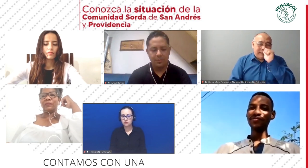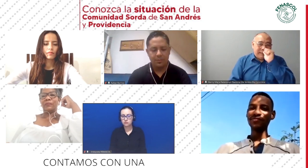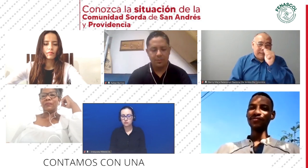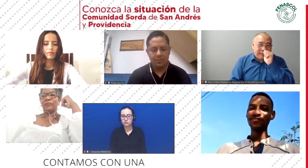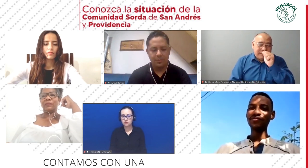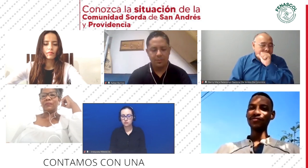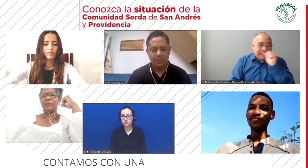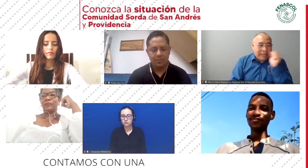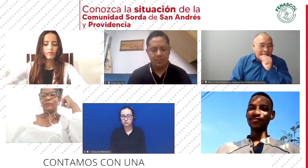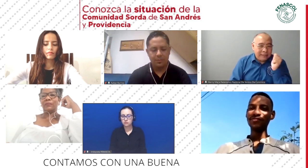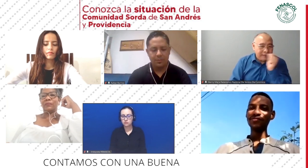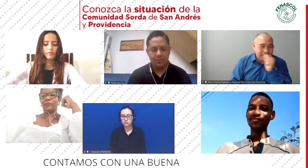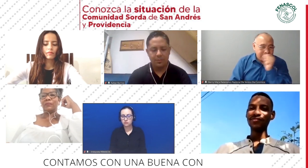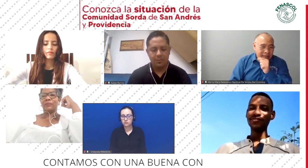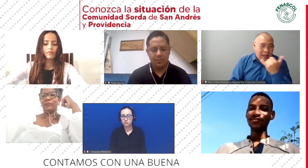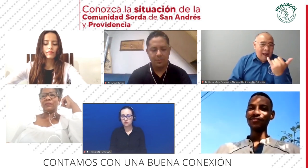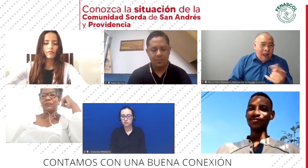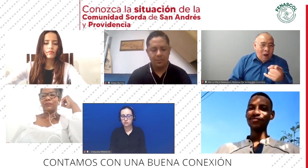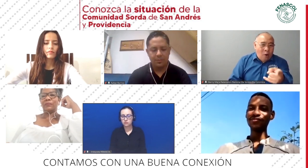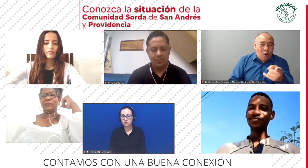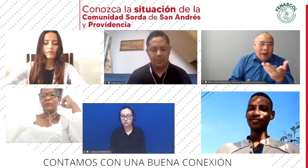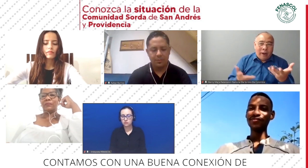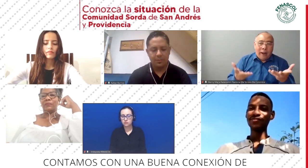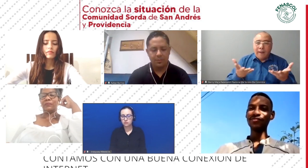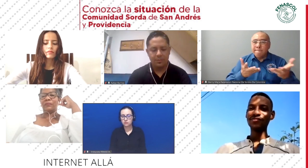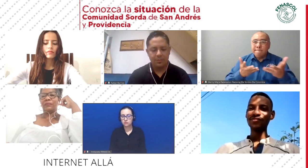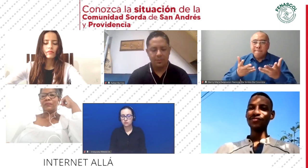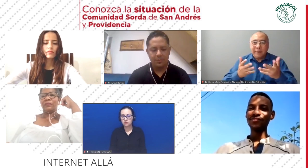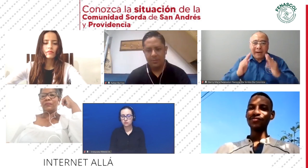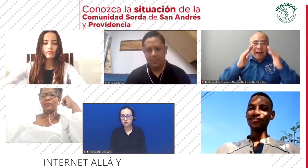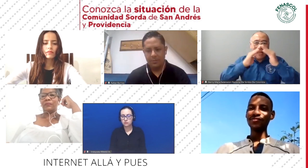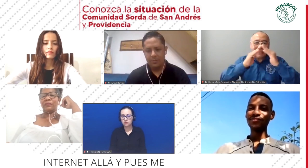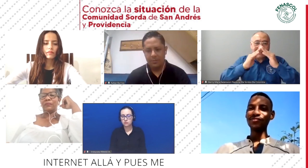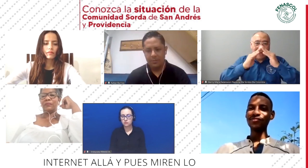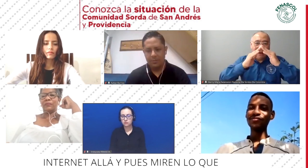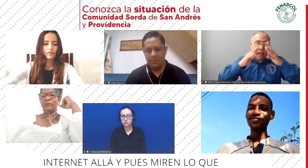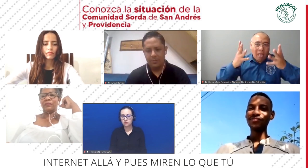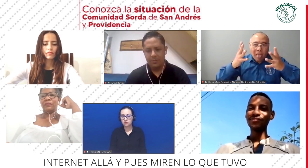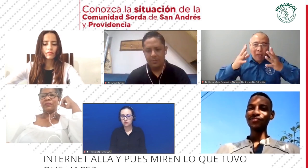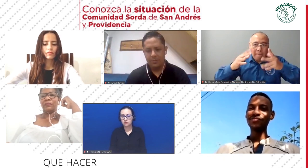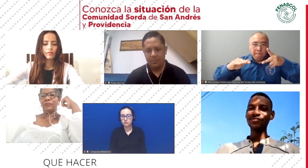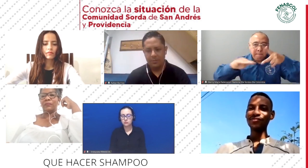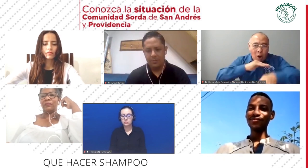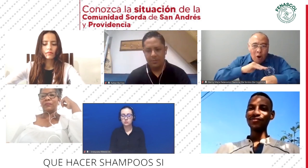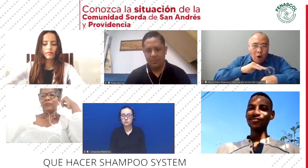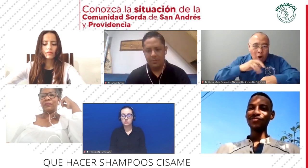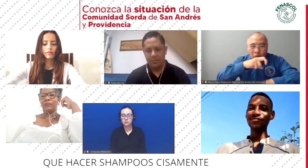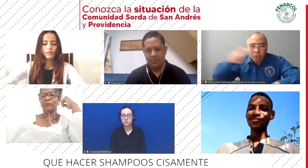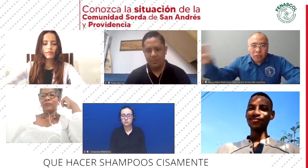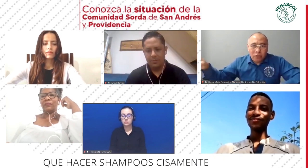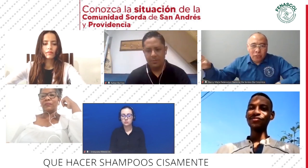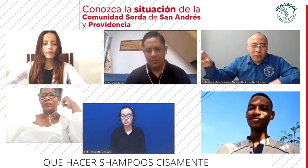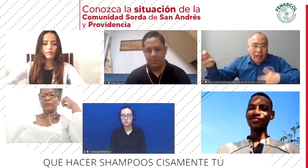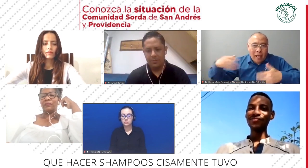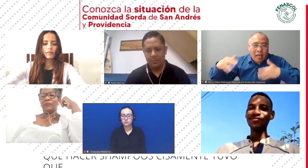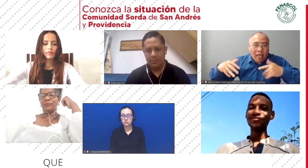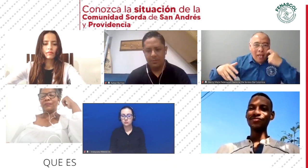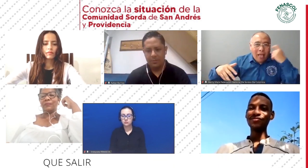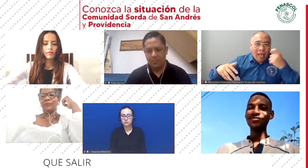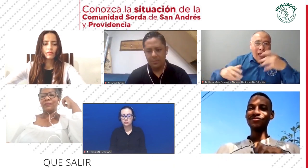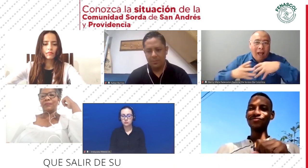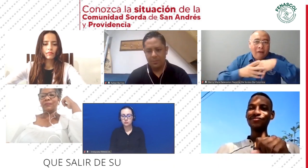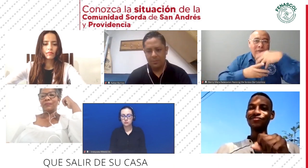una buena conexión de internet allá y pues miren lo que tuvo que hacerse precisamente tuvo que